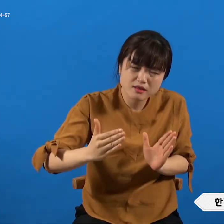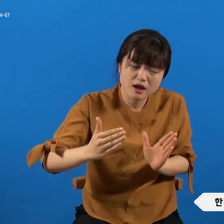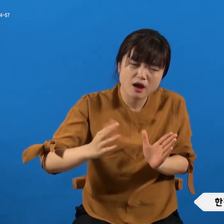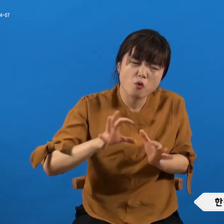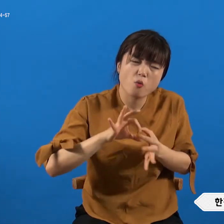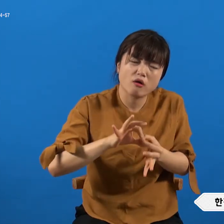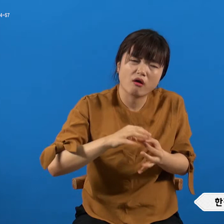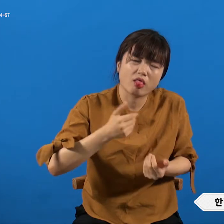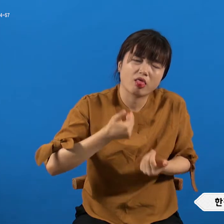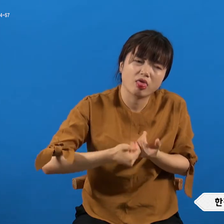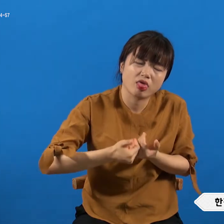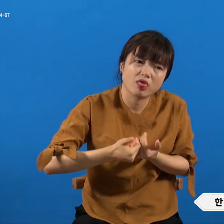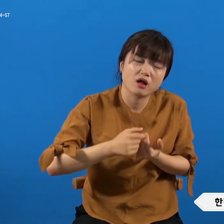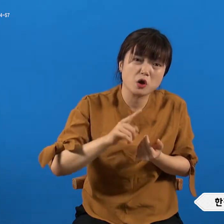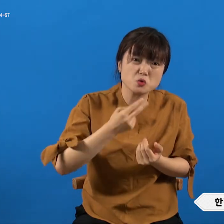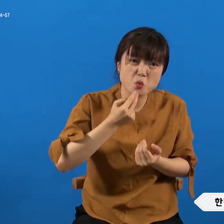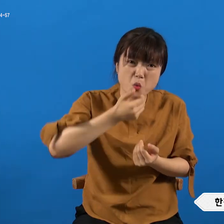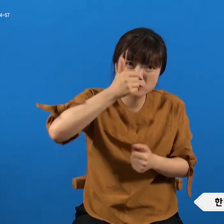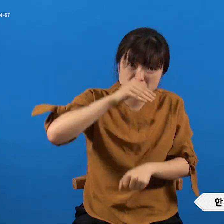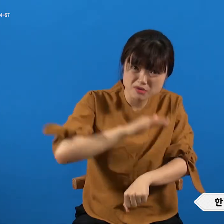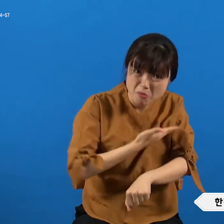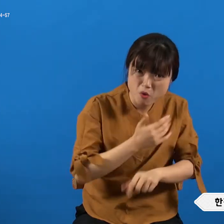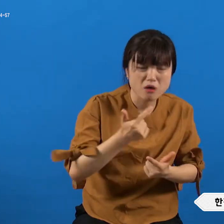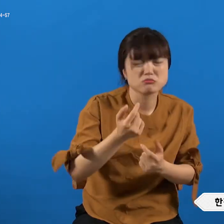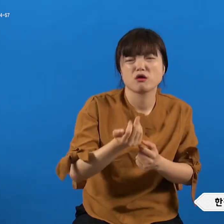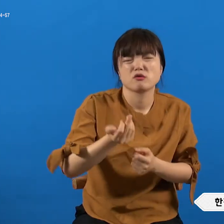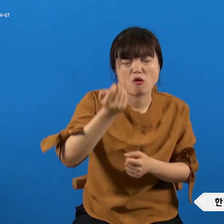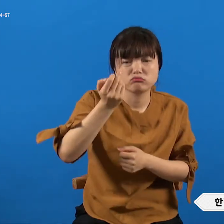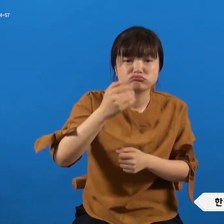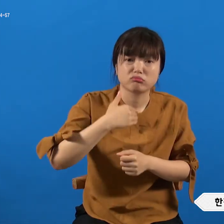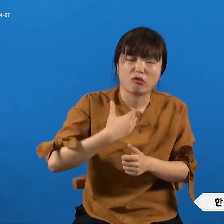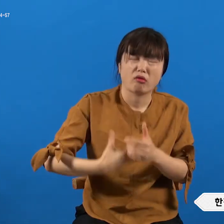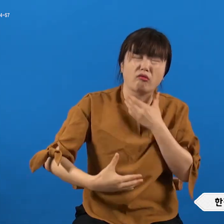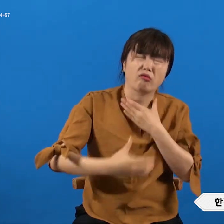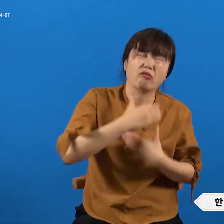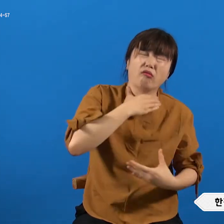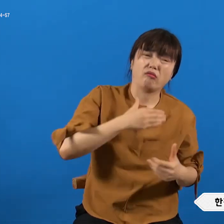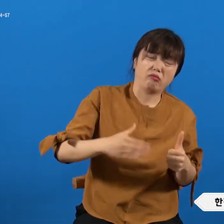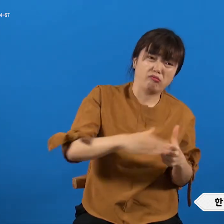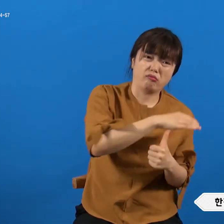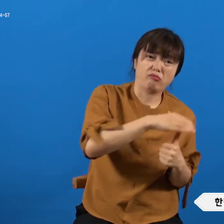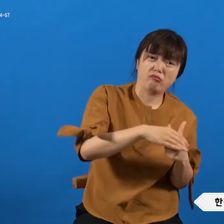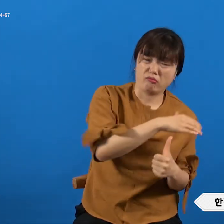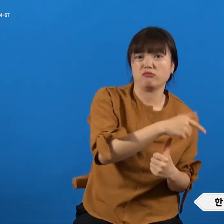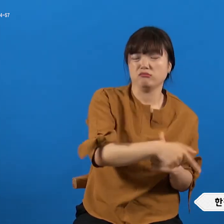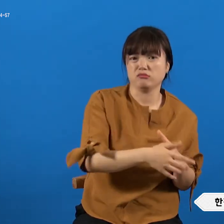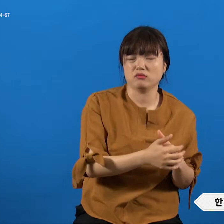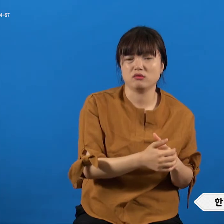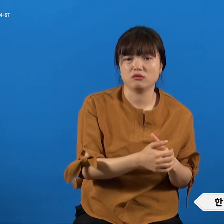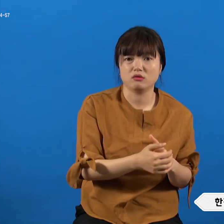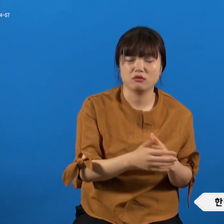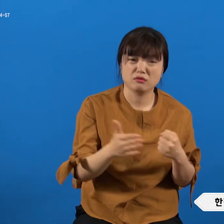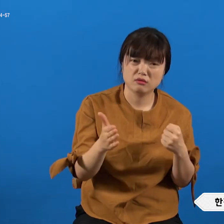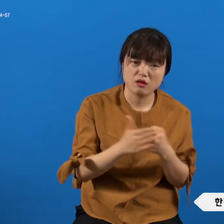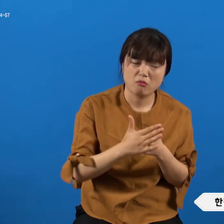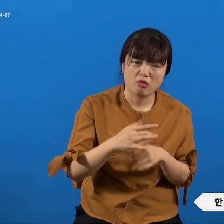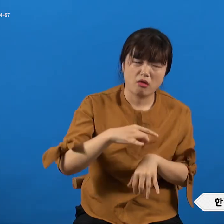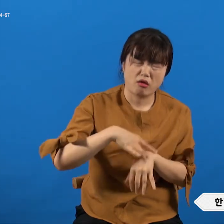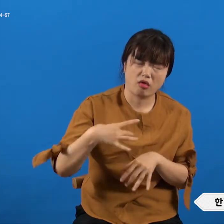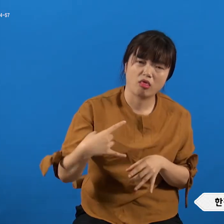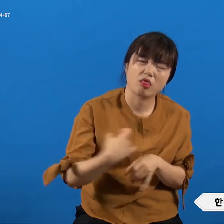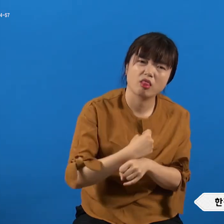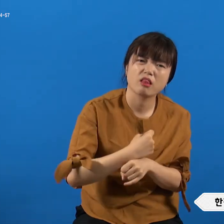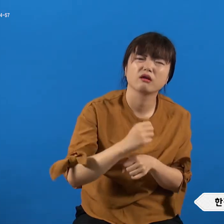것이 물론 요셉이 잘못해서가 아닙니다. 형들이 자기를 죽이려고 했지요. 그래서 원수가 됐습니다.